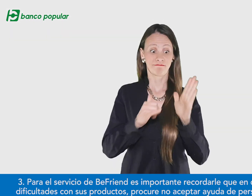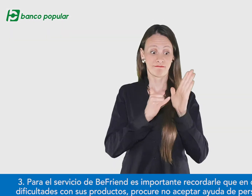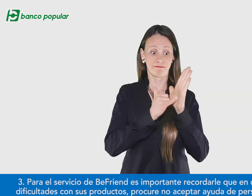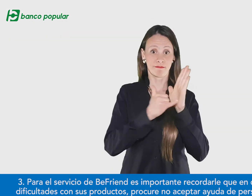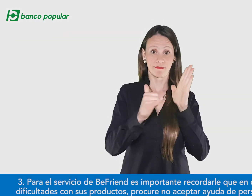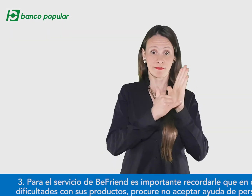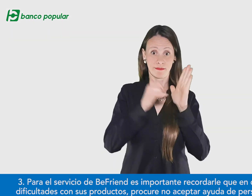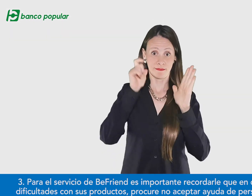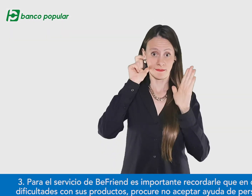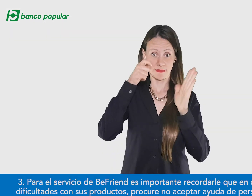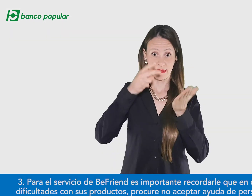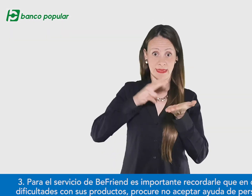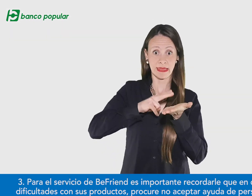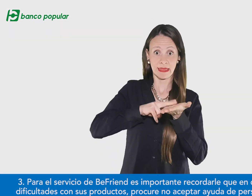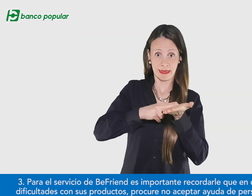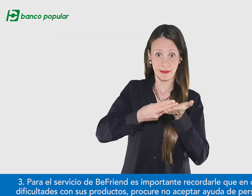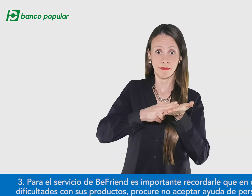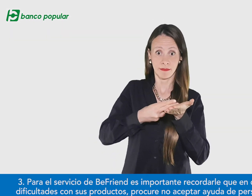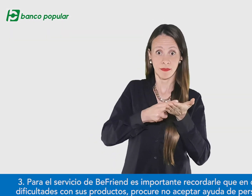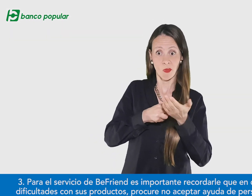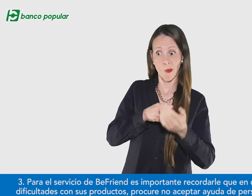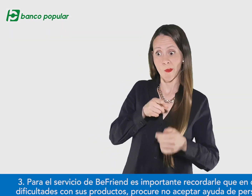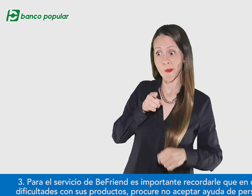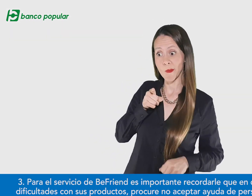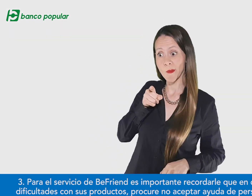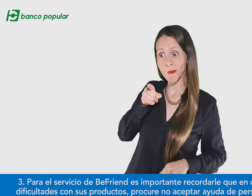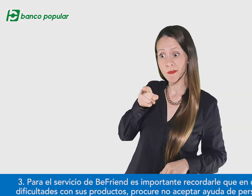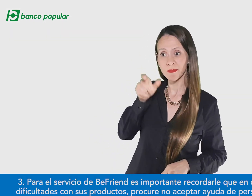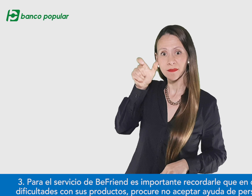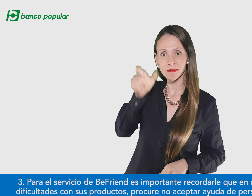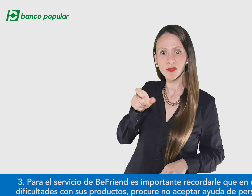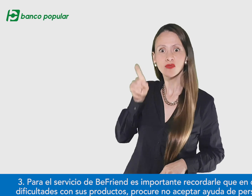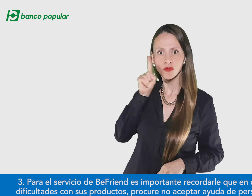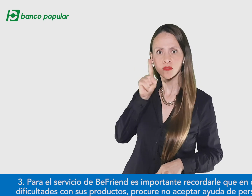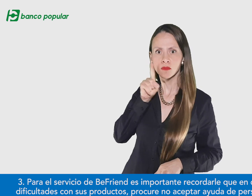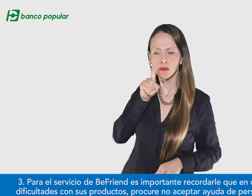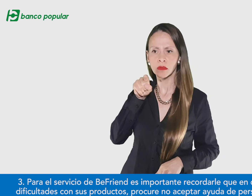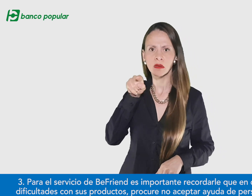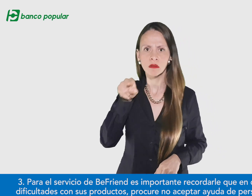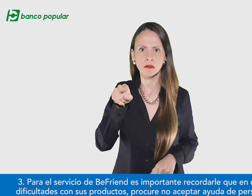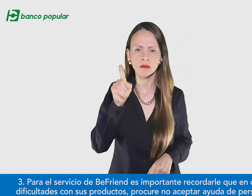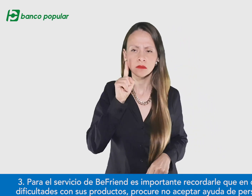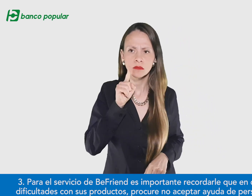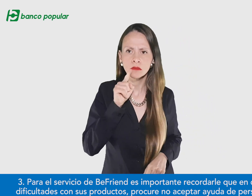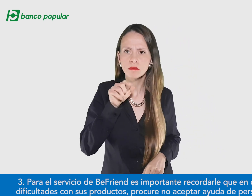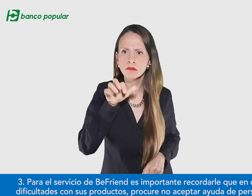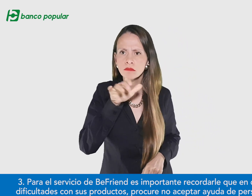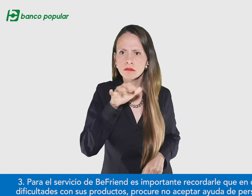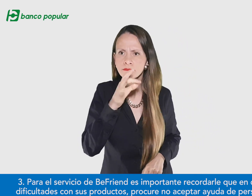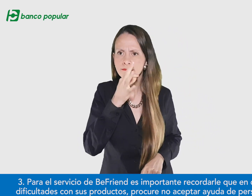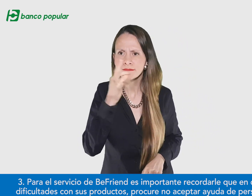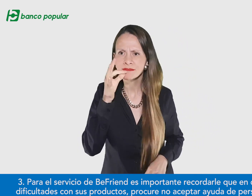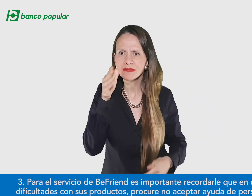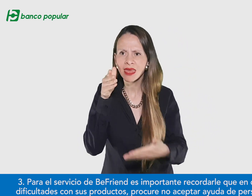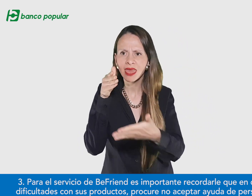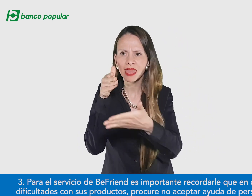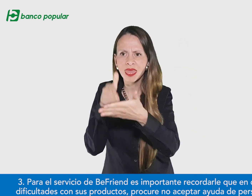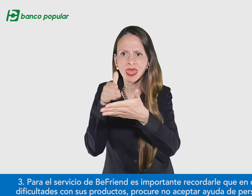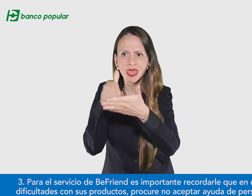3. Para el servicio de BeFriend es importante recordarle que en caso de tener dificultades con sus productos, procure no aceptar ayuda